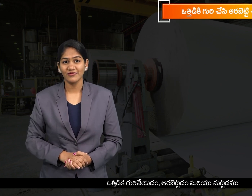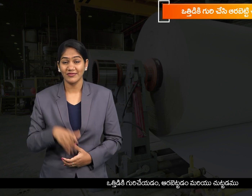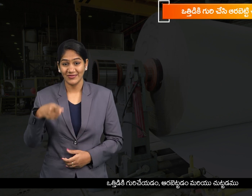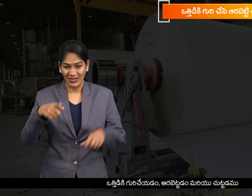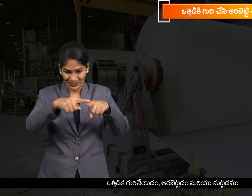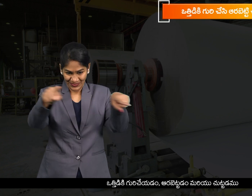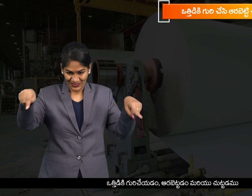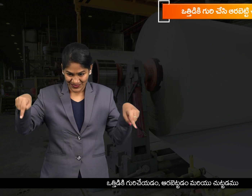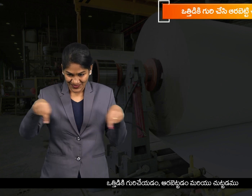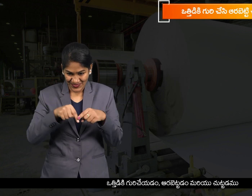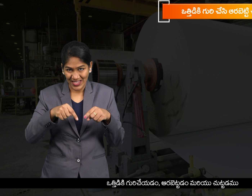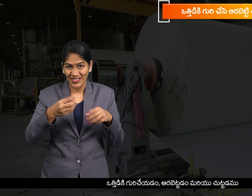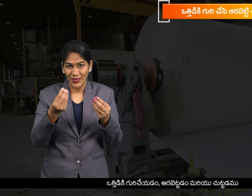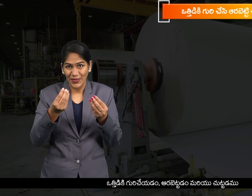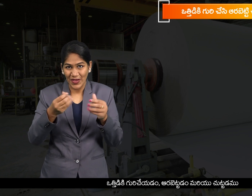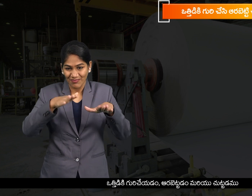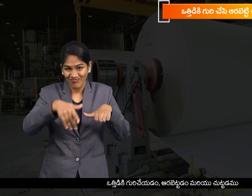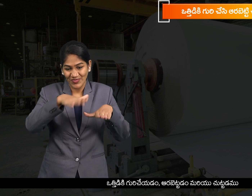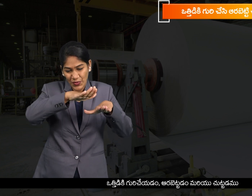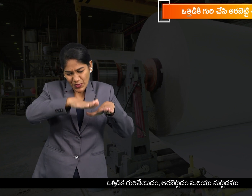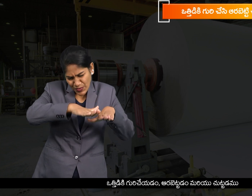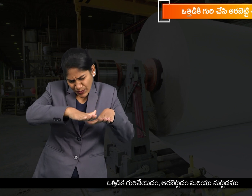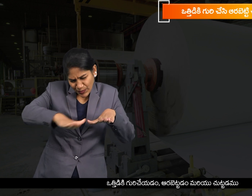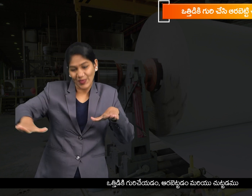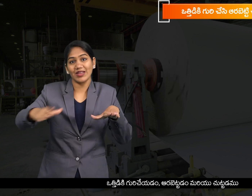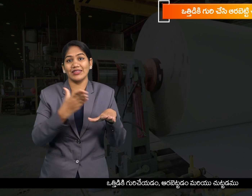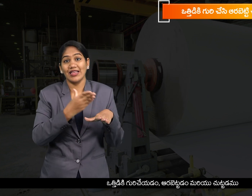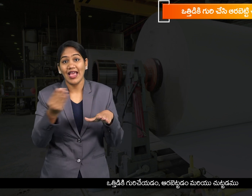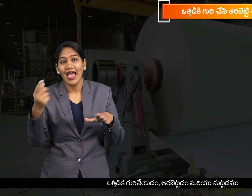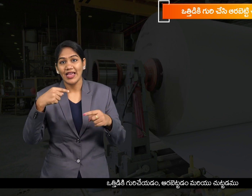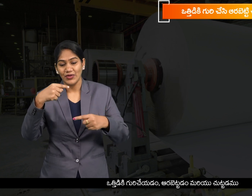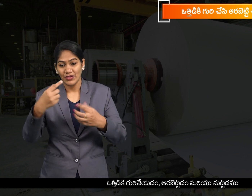ఒత్తిడికి గురిచేయటం, ఆరబెట్టడం మరియు చుట్టడం.